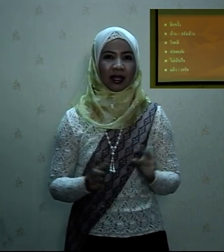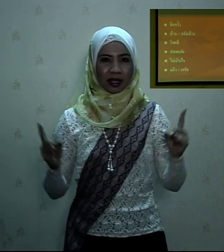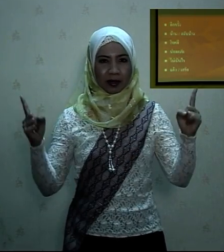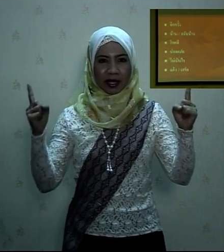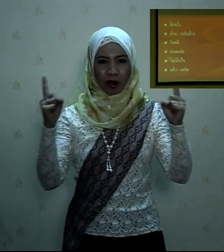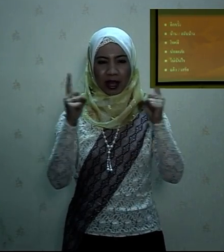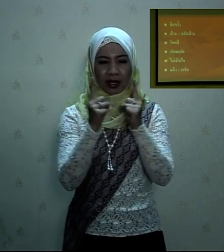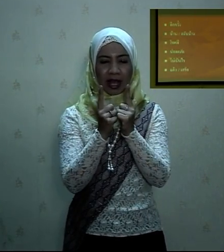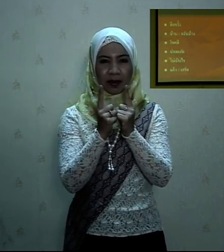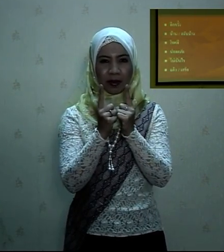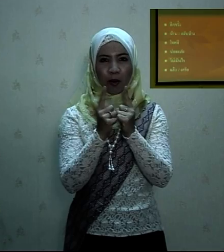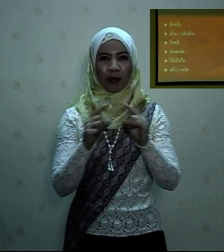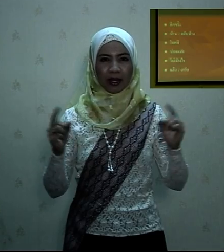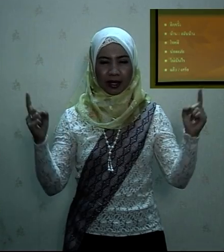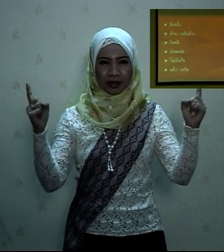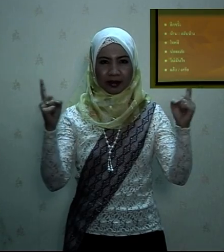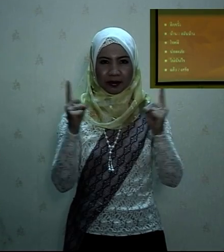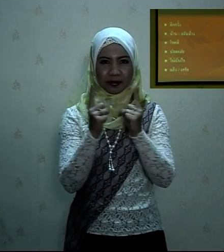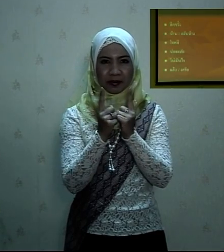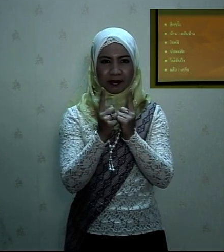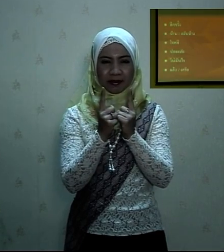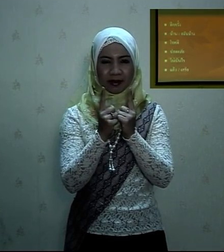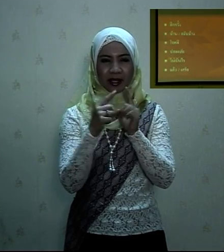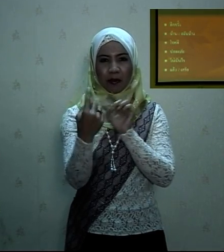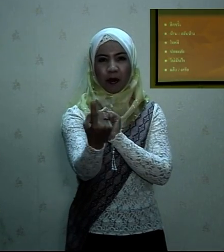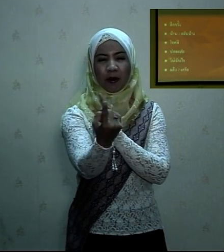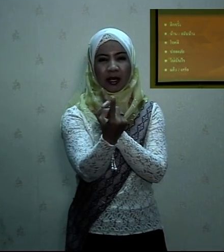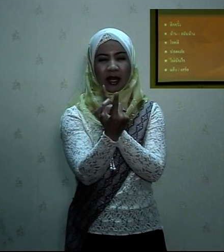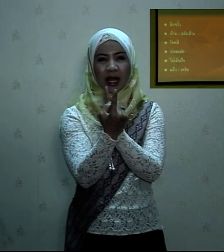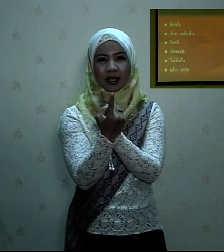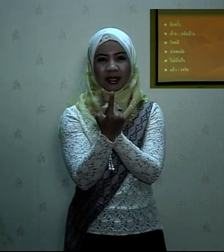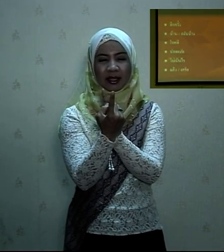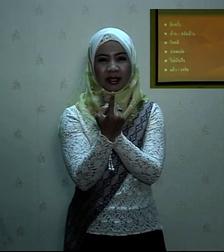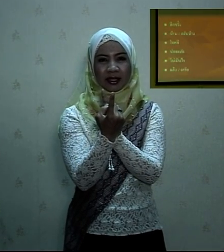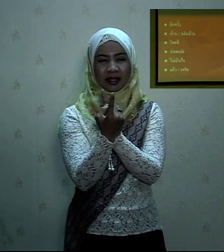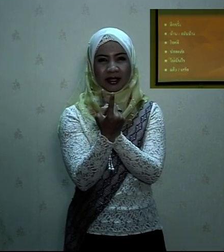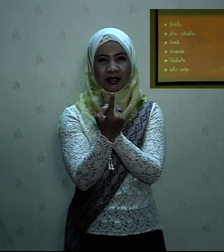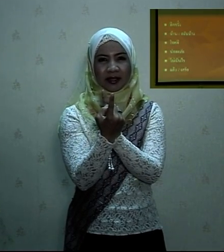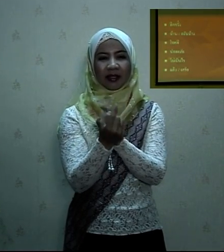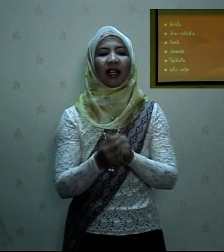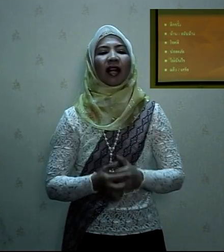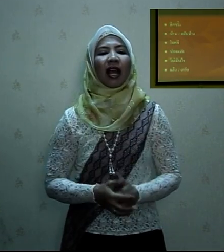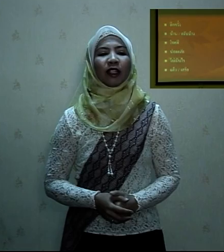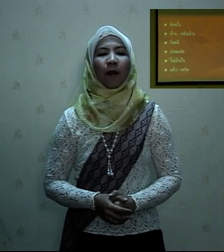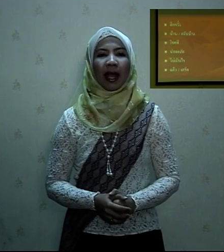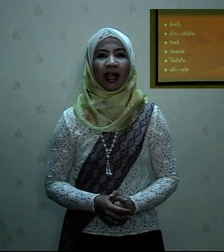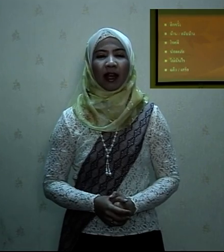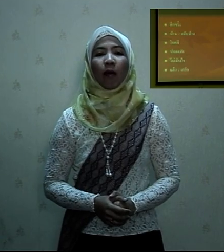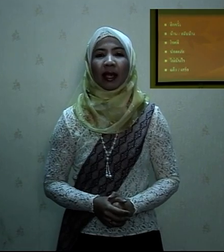มี2 อย่างนะคะมีพบแบบนี้กับพบแบบนี้นะคะค่ะต่อไปคำว่าอีก